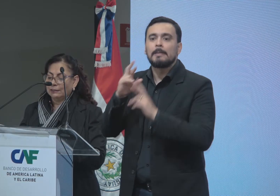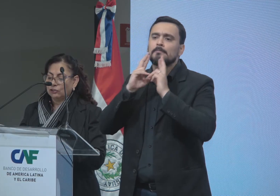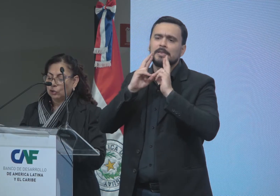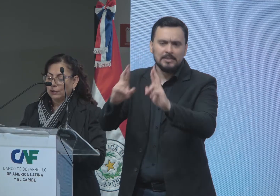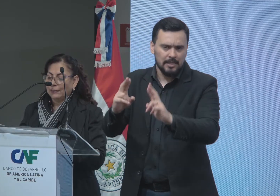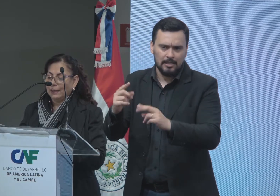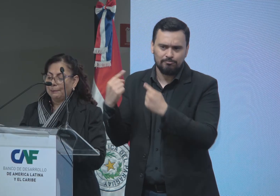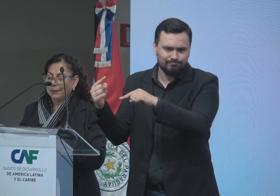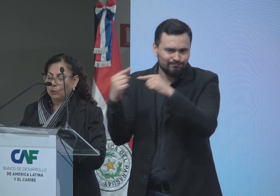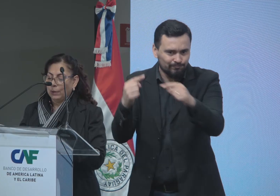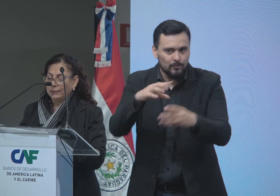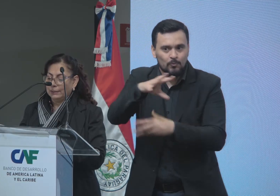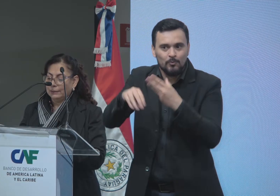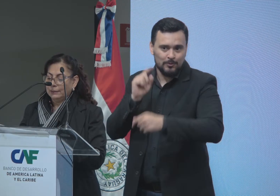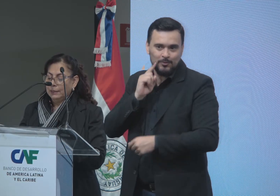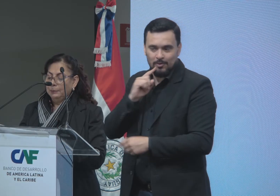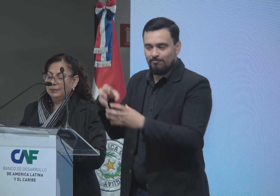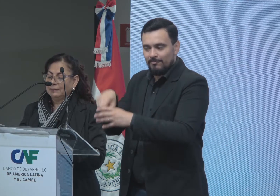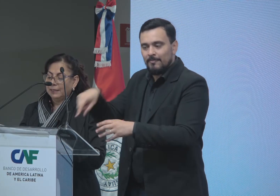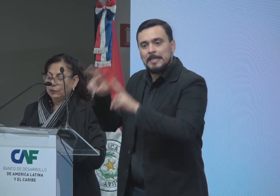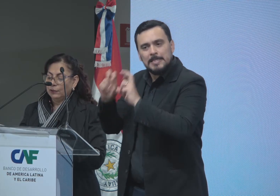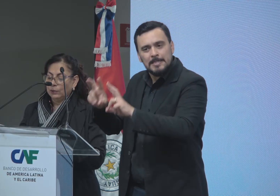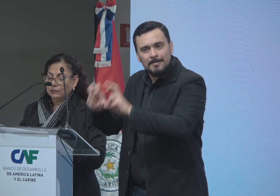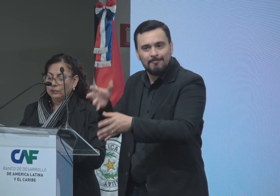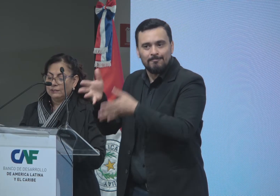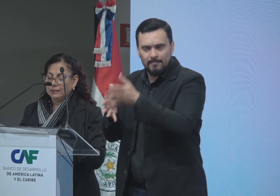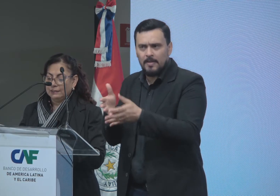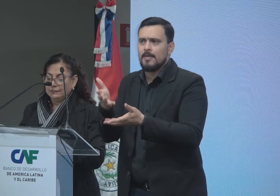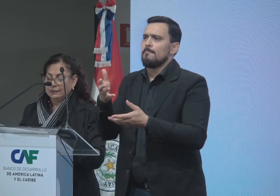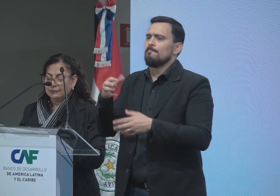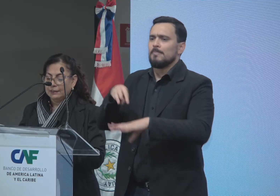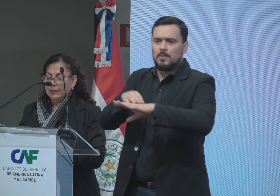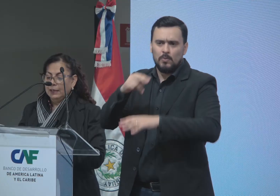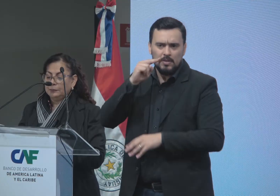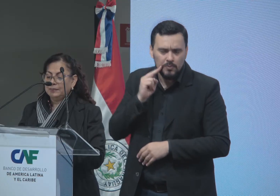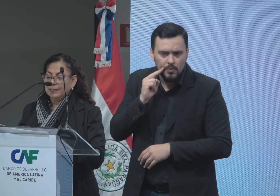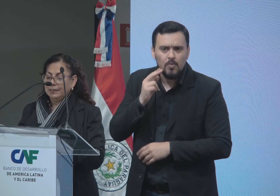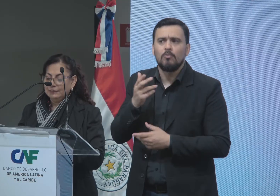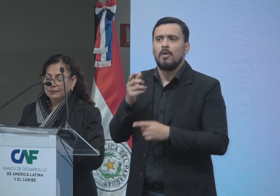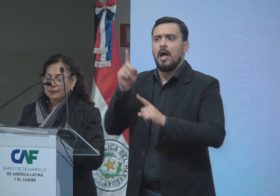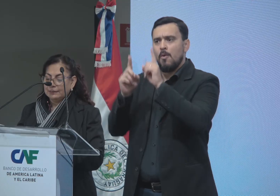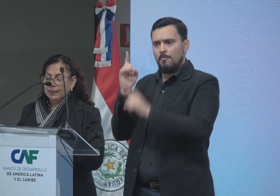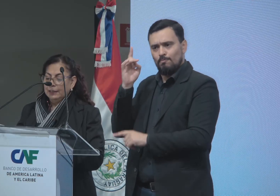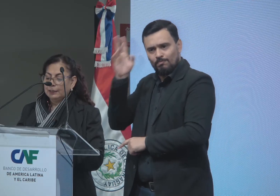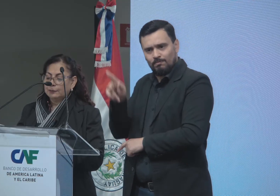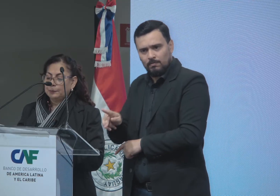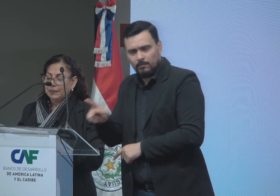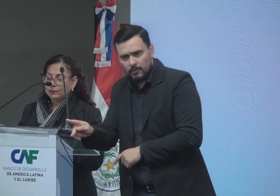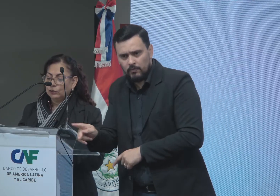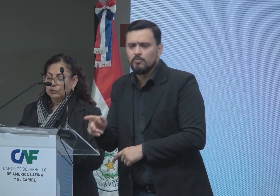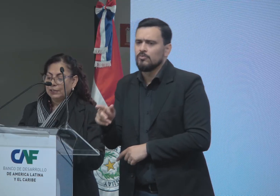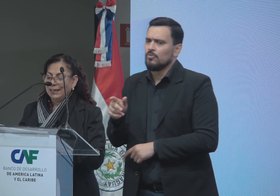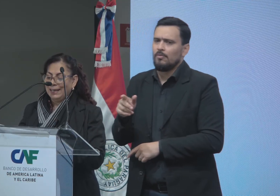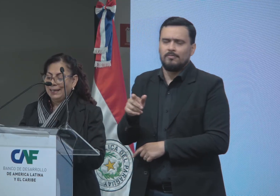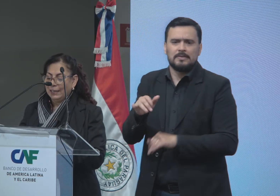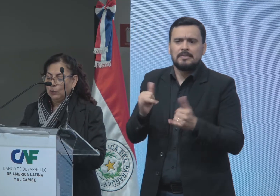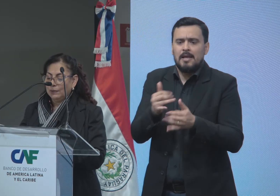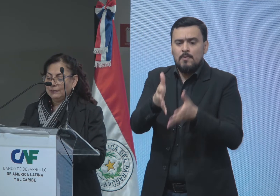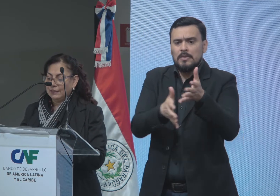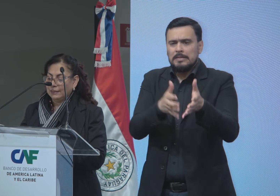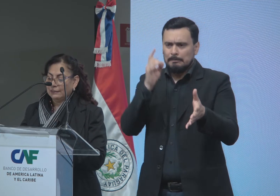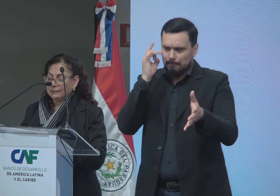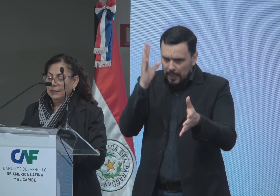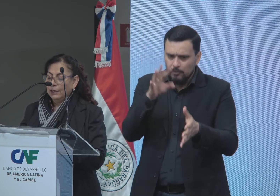comunidad sorda paraguaya, Ministerio de Educación y Ciencias, especialistas y expertos en la lengua